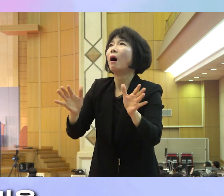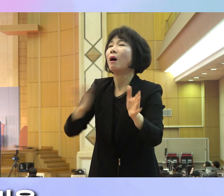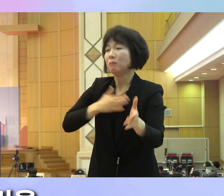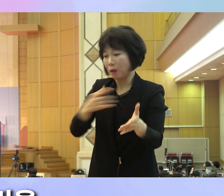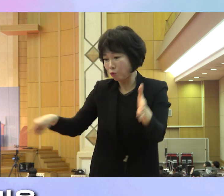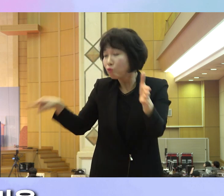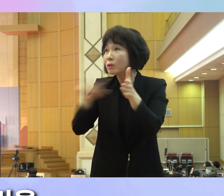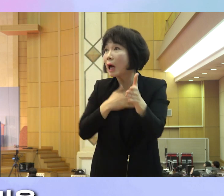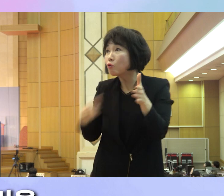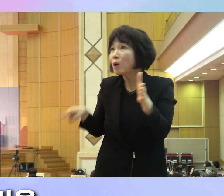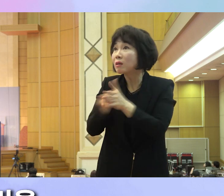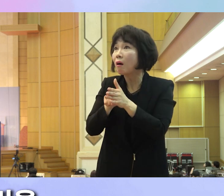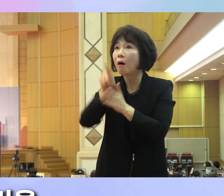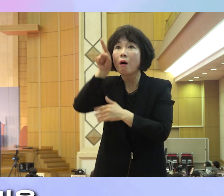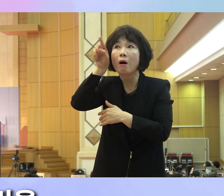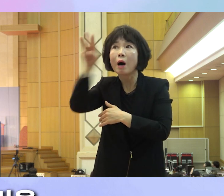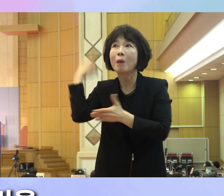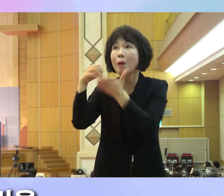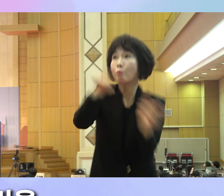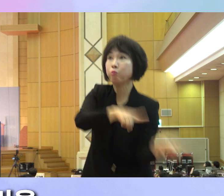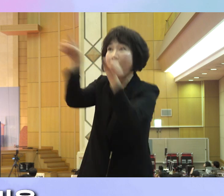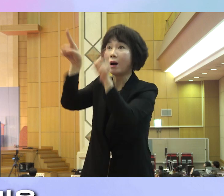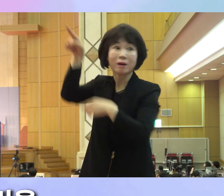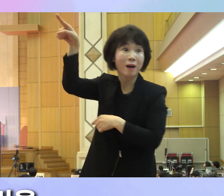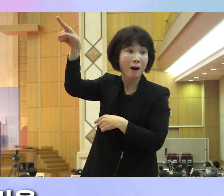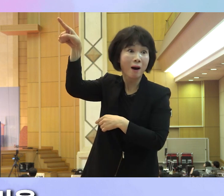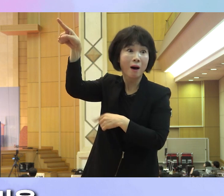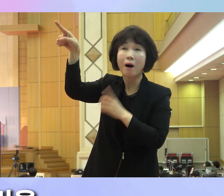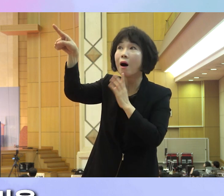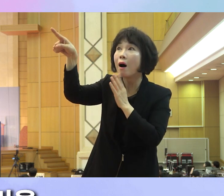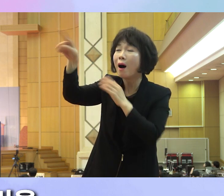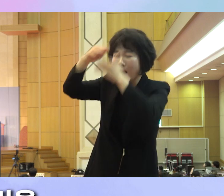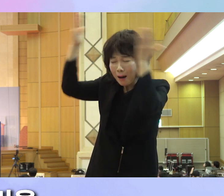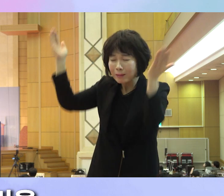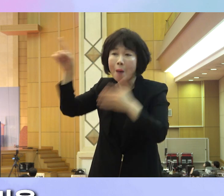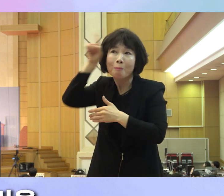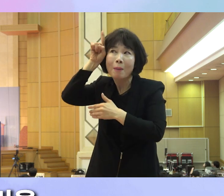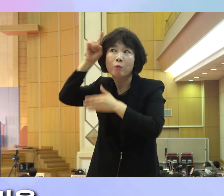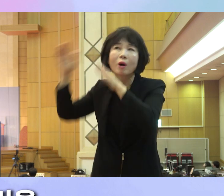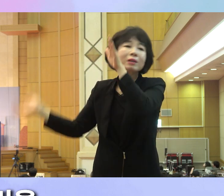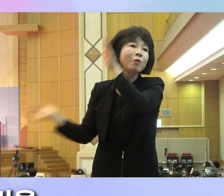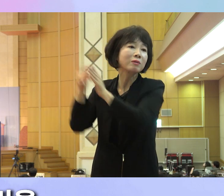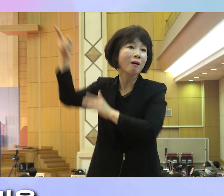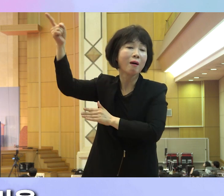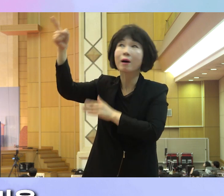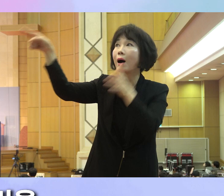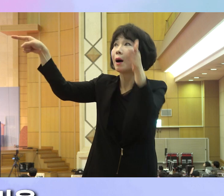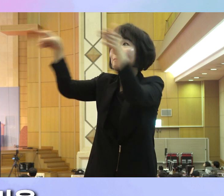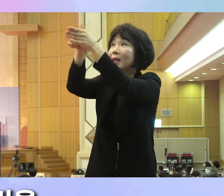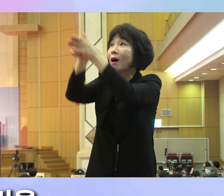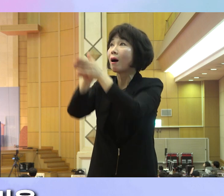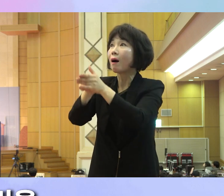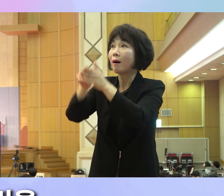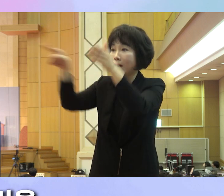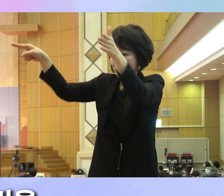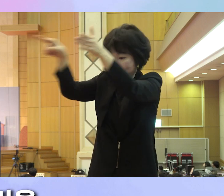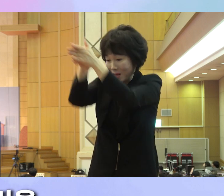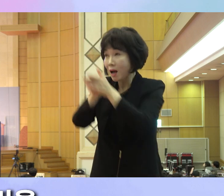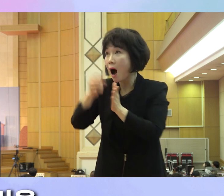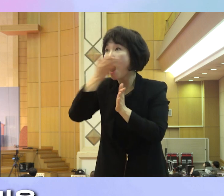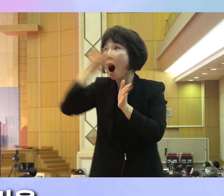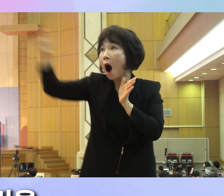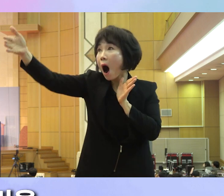위해서 3일 만에 부활하신 주님이 다 이루어 놓으시고 우린 믿음으로만 합하면 되는